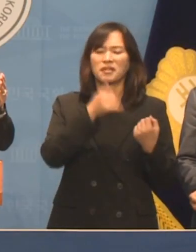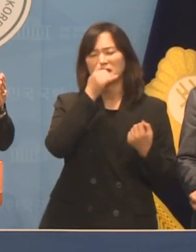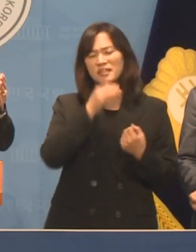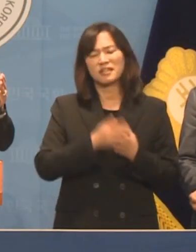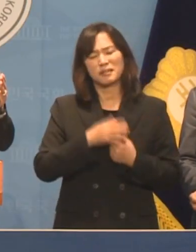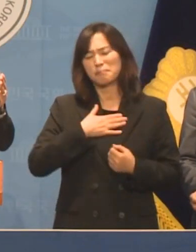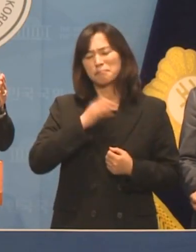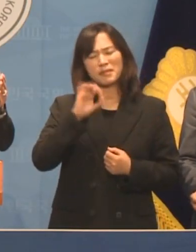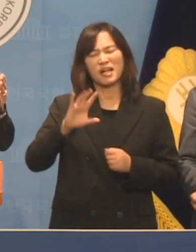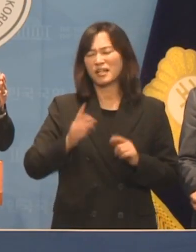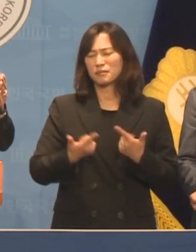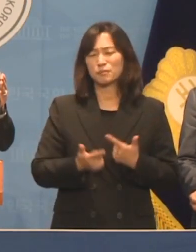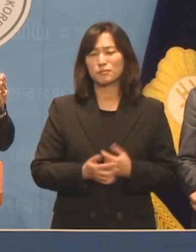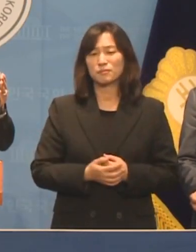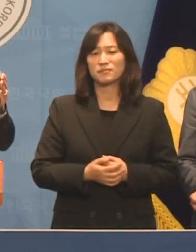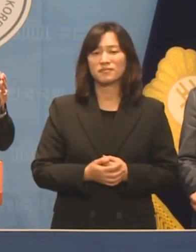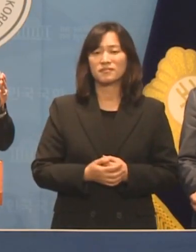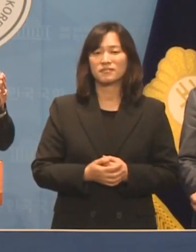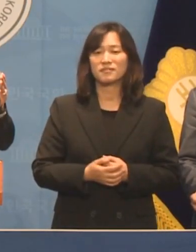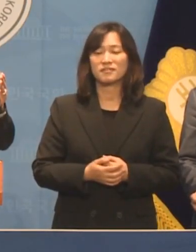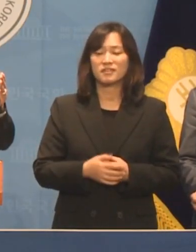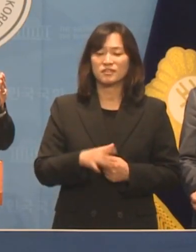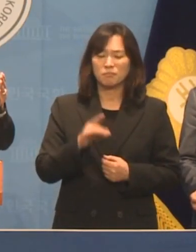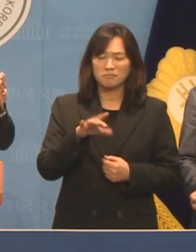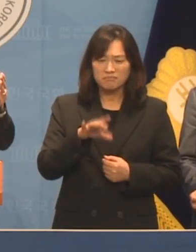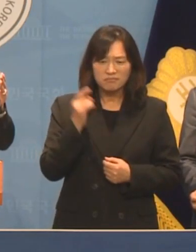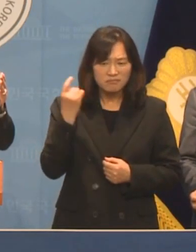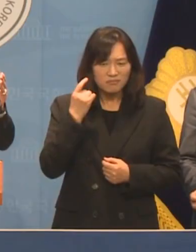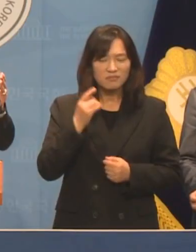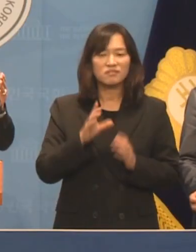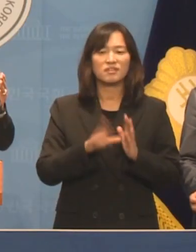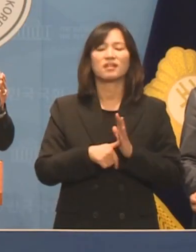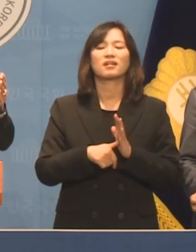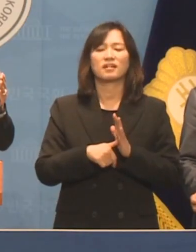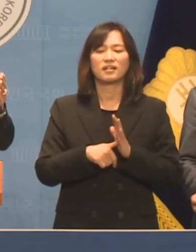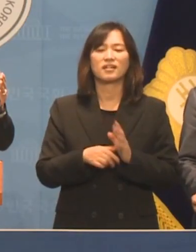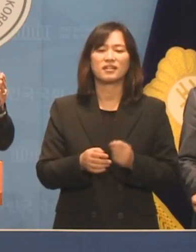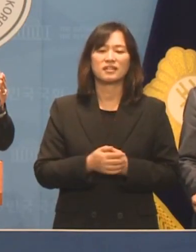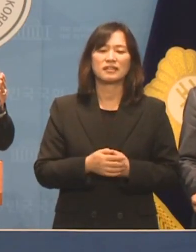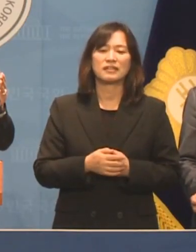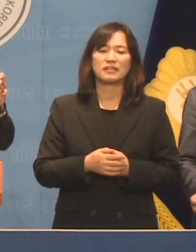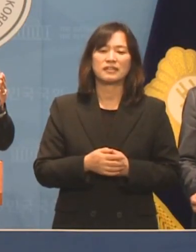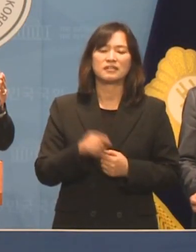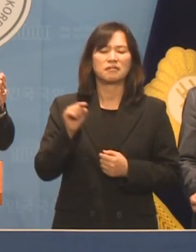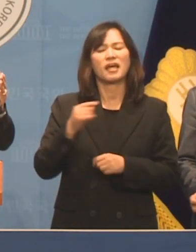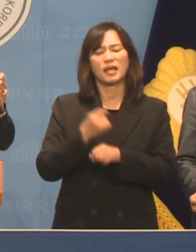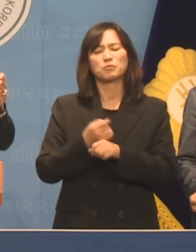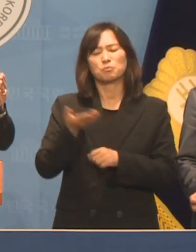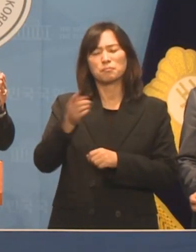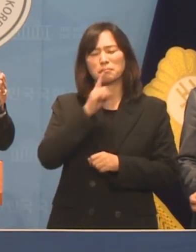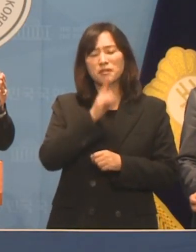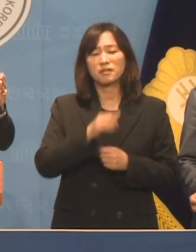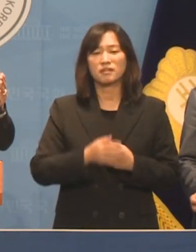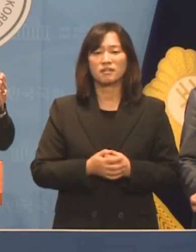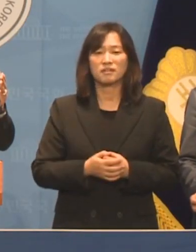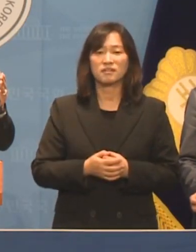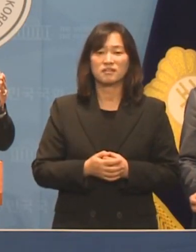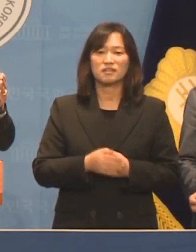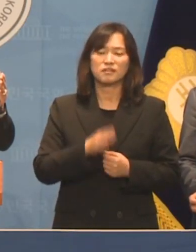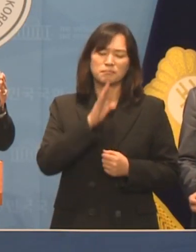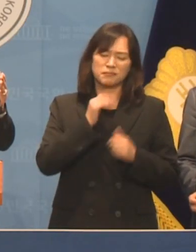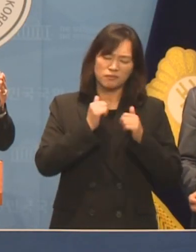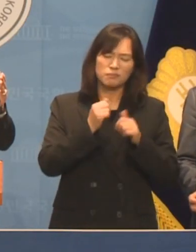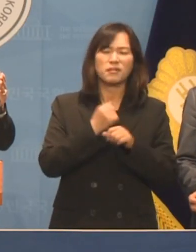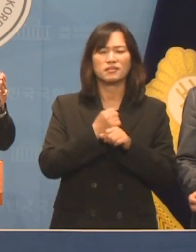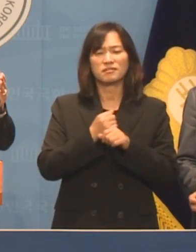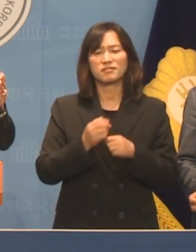것도 아니고 내가 하여튼 처음에 딱 들고 왔을 때부터 야, 여기는 김영선 해줘라 이랬다고. 김영선 진짜 열심히 했습니다. 거의